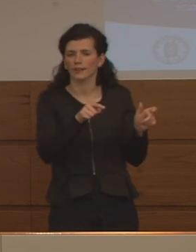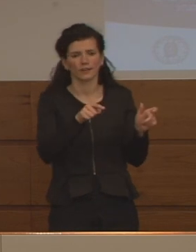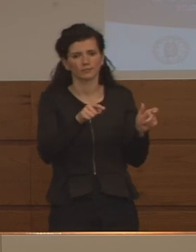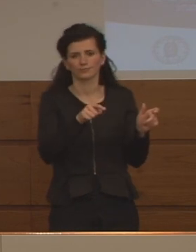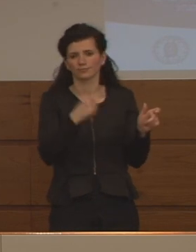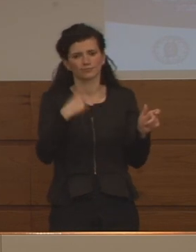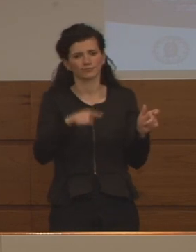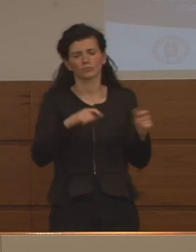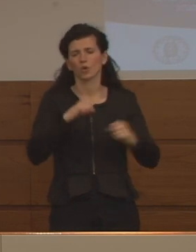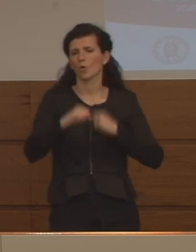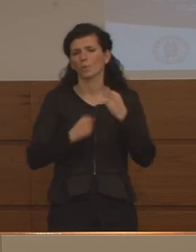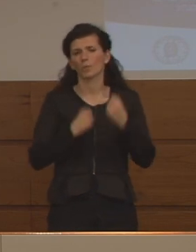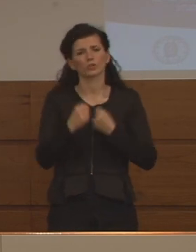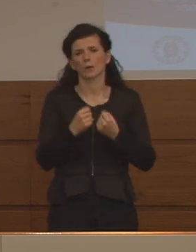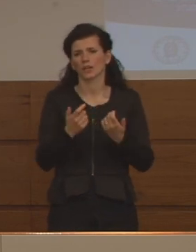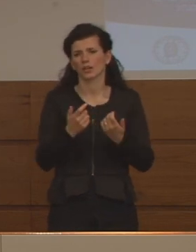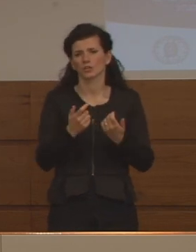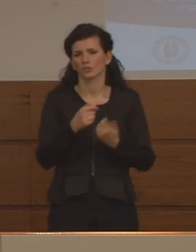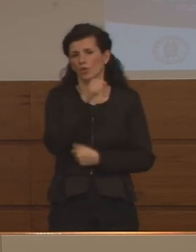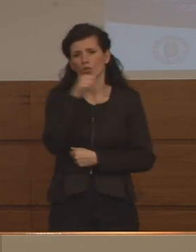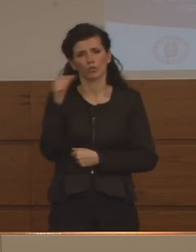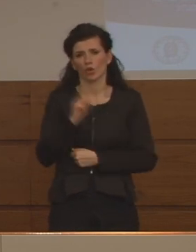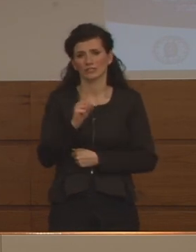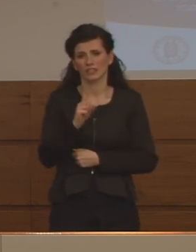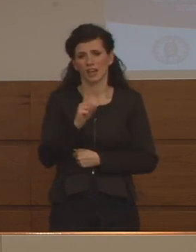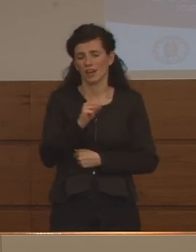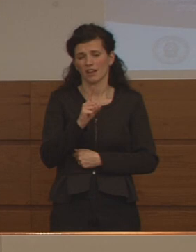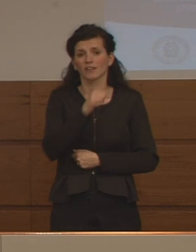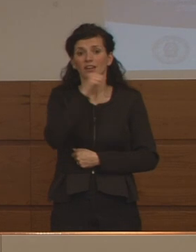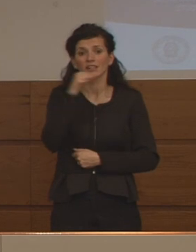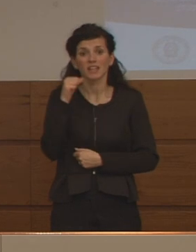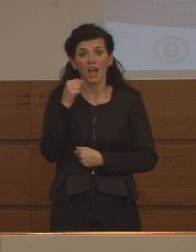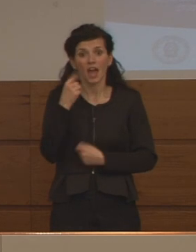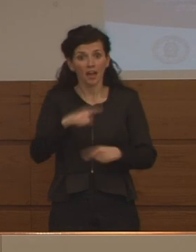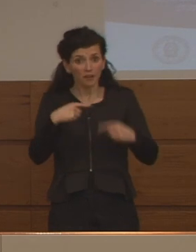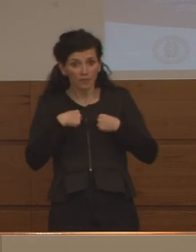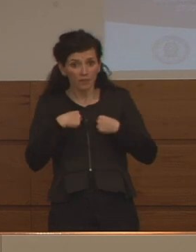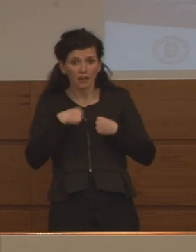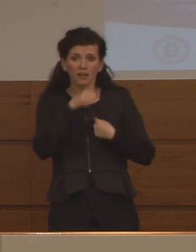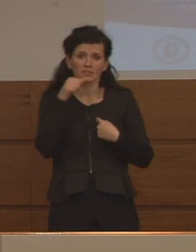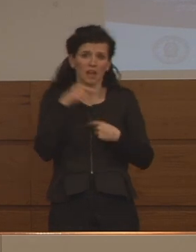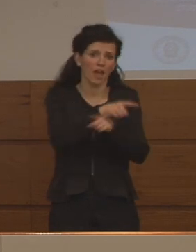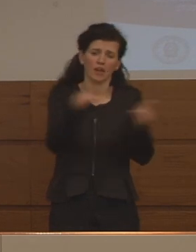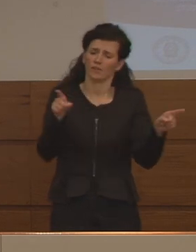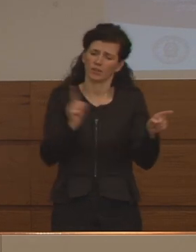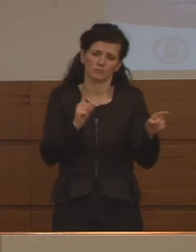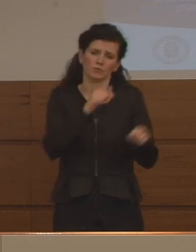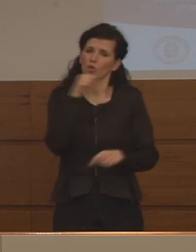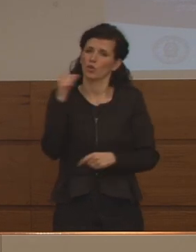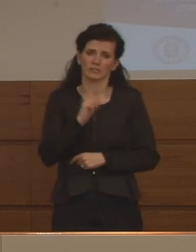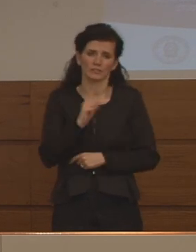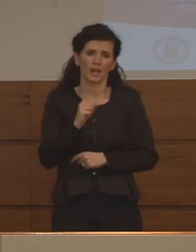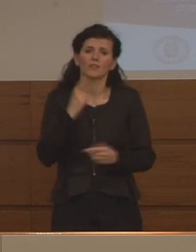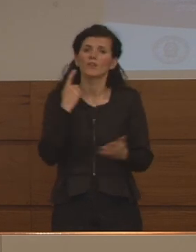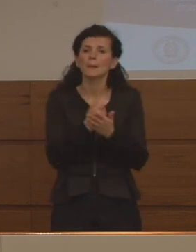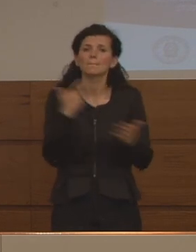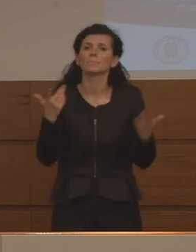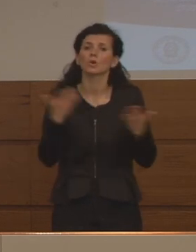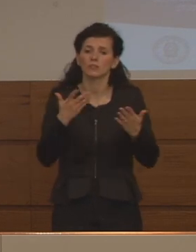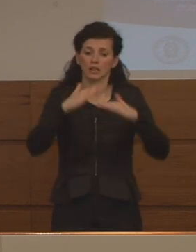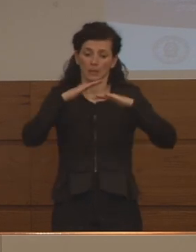qualcosa che serve né a se stessi né agli altri lo ripeto ancora una volta a proteggere se